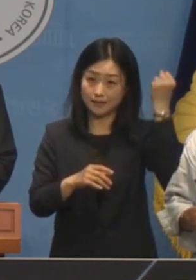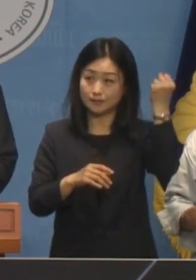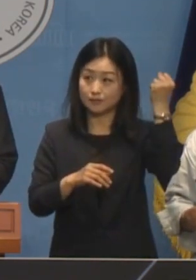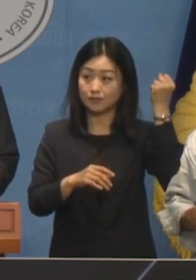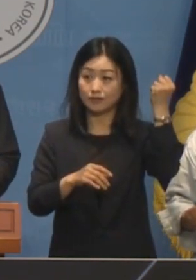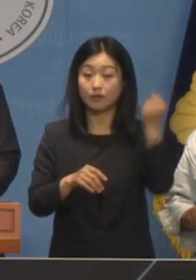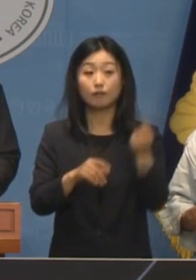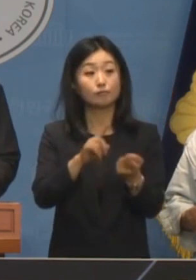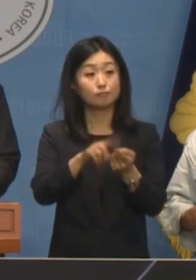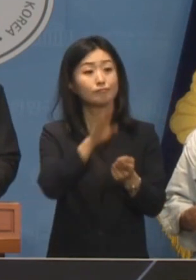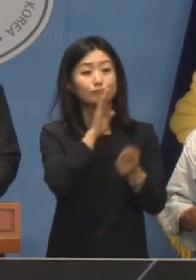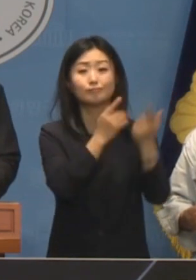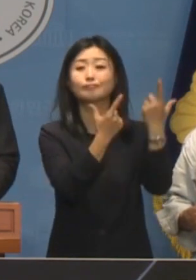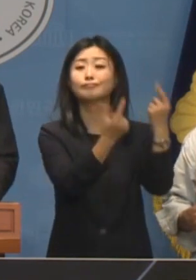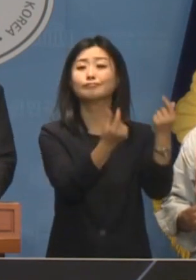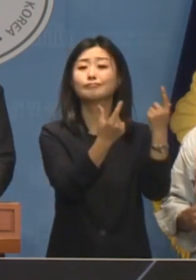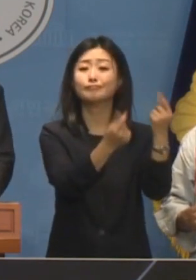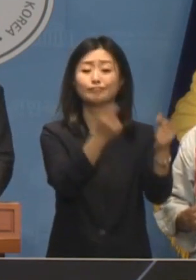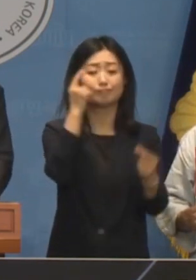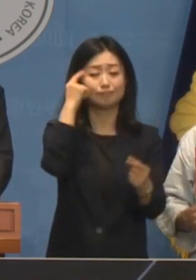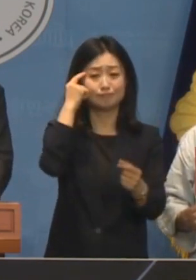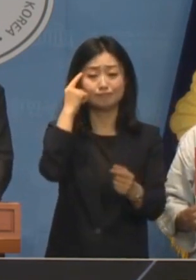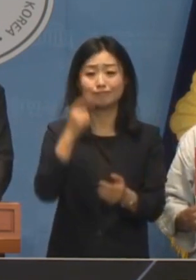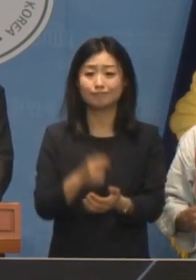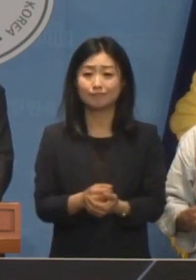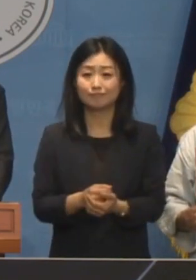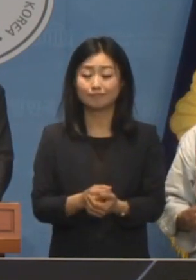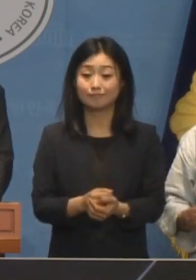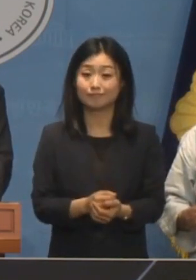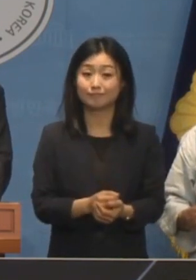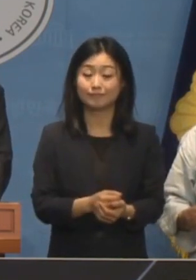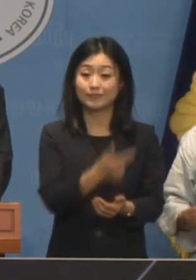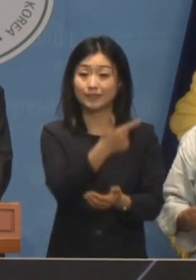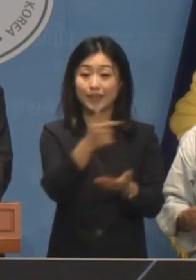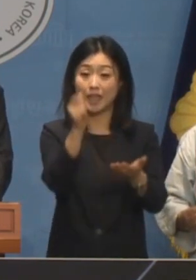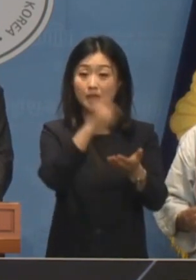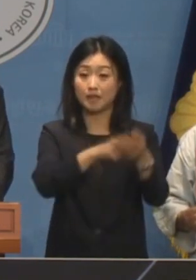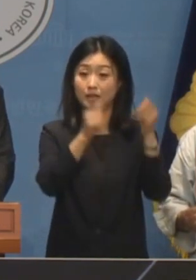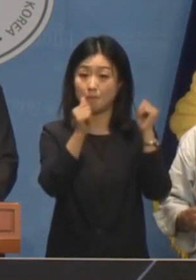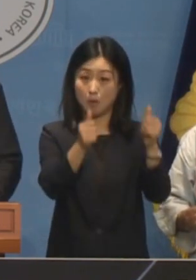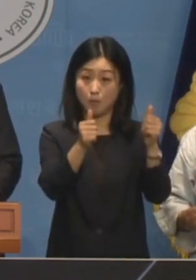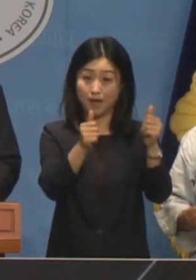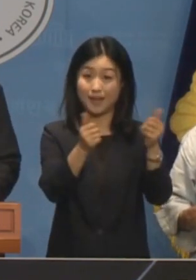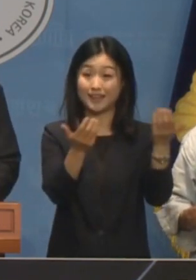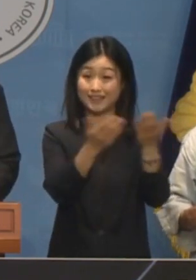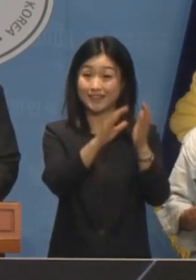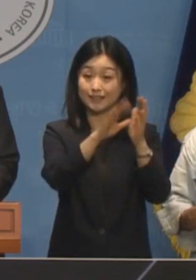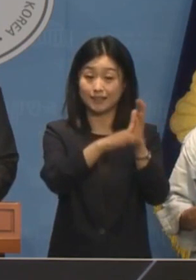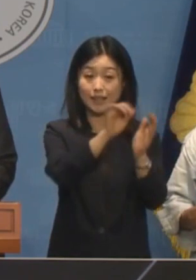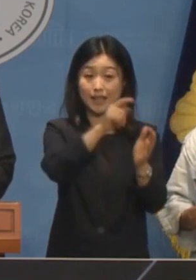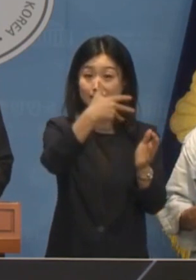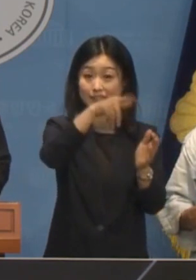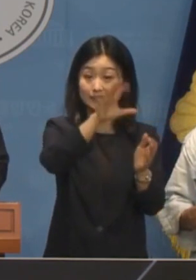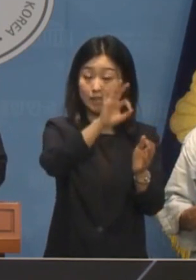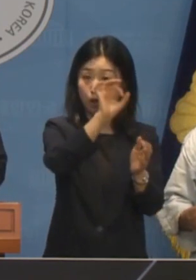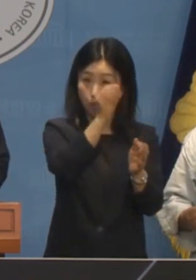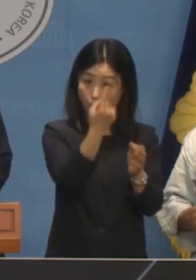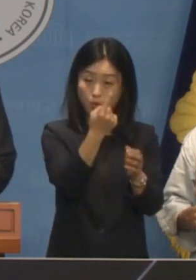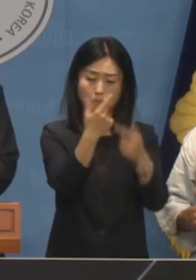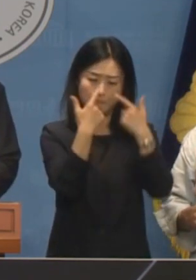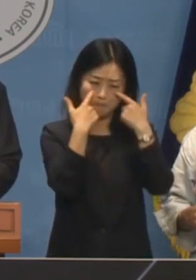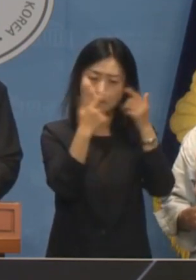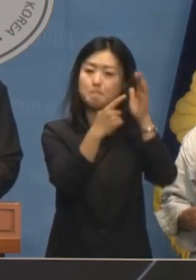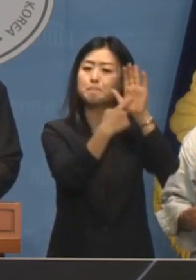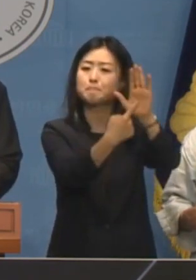여기에 대해서 안창호 대법관, 그 당시의 대법관은 여기에 대한 입장을 분명하게